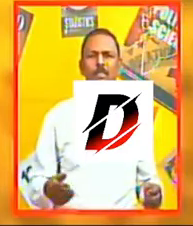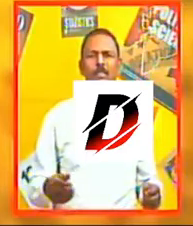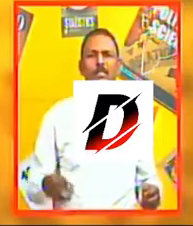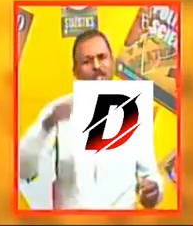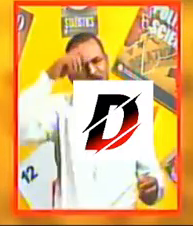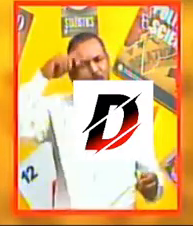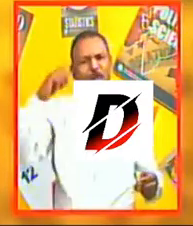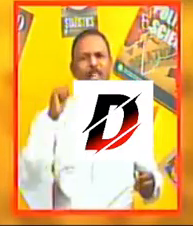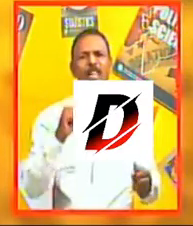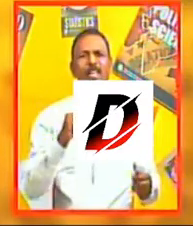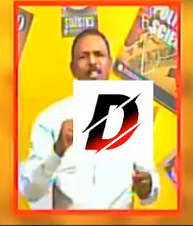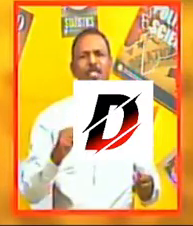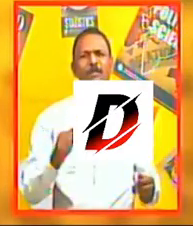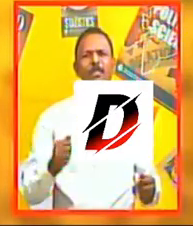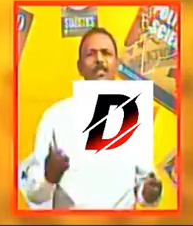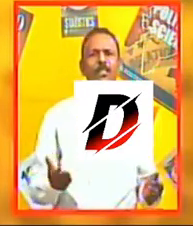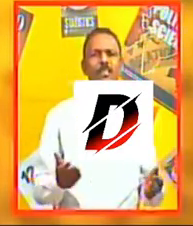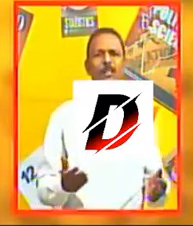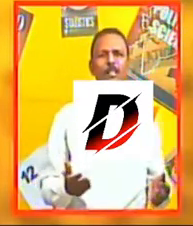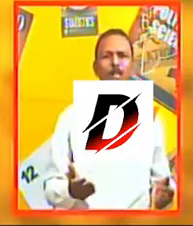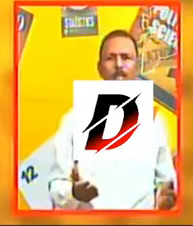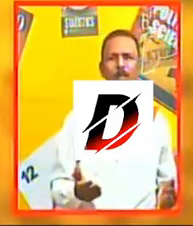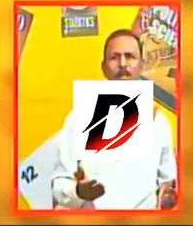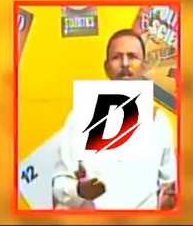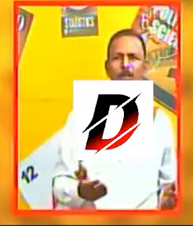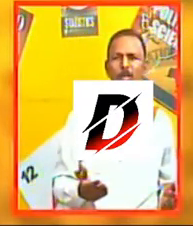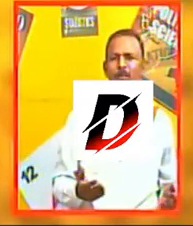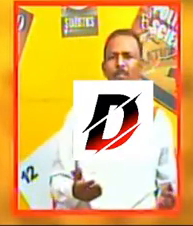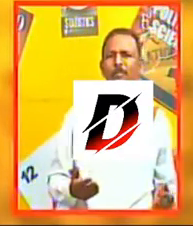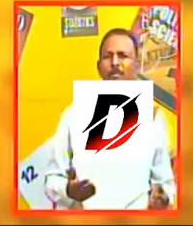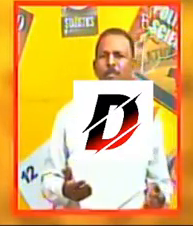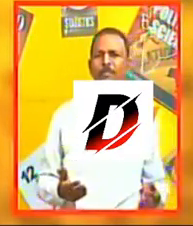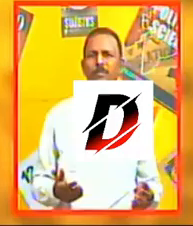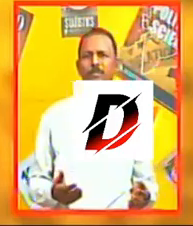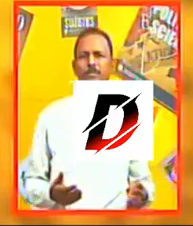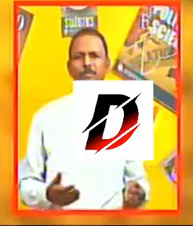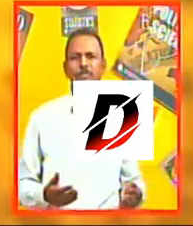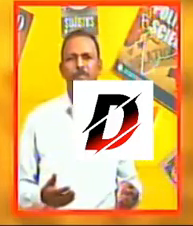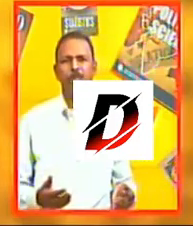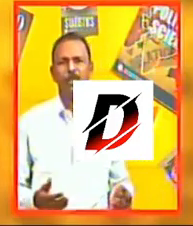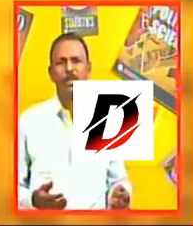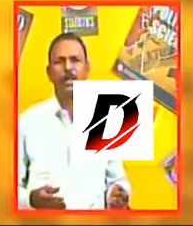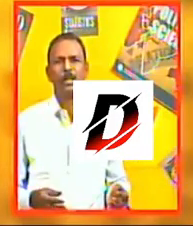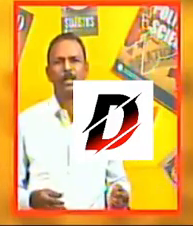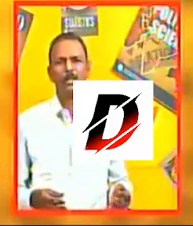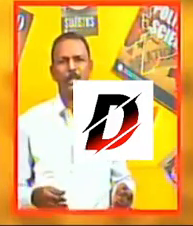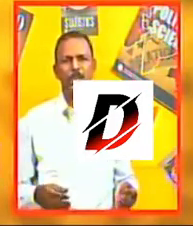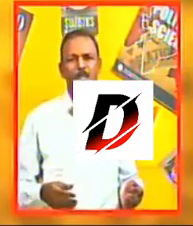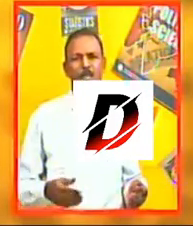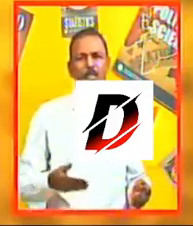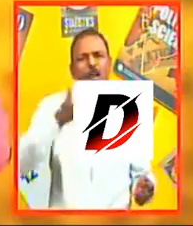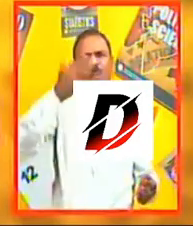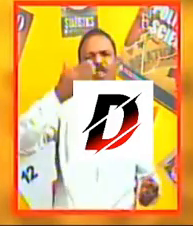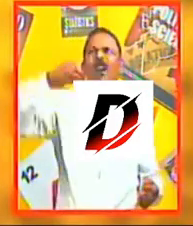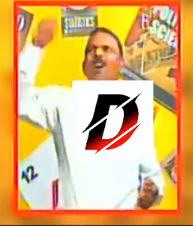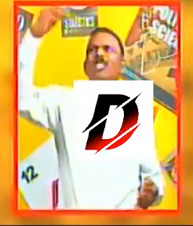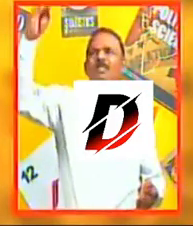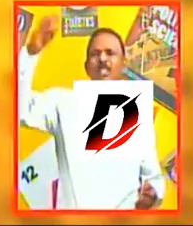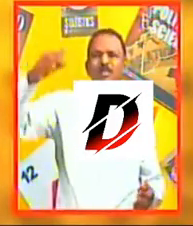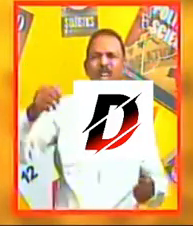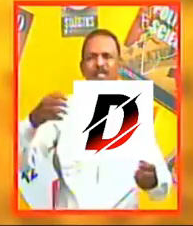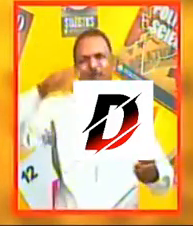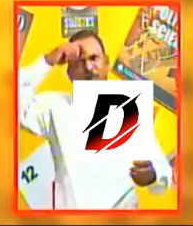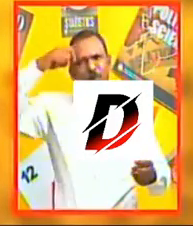ஆனால் இந்த வெப்பநிலை அப்படின்றதும் இப்போ பார்த்தீங்கன்னு வச்சிங்களேன், சிஎஃப்சி, குளோரோ ஃப்ளோரோ கார்பன், அது வெளியிடுவதன் காரணமாக